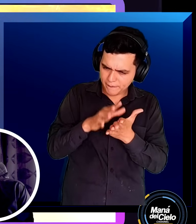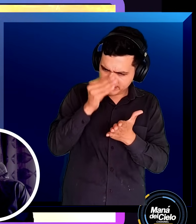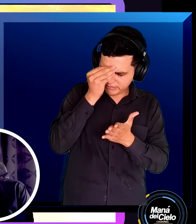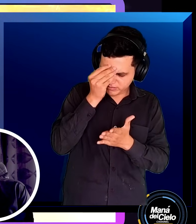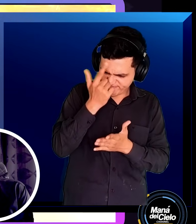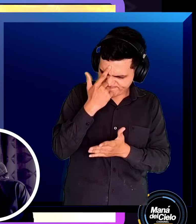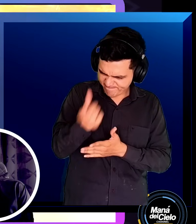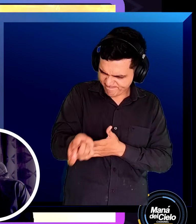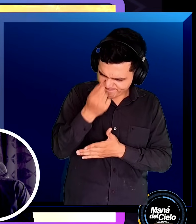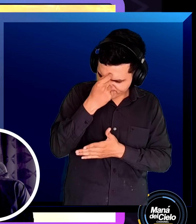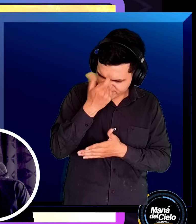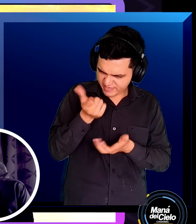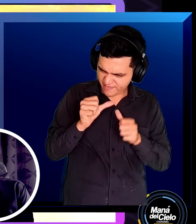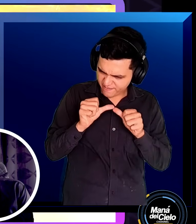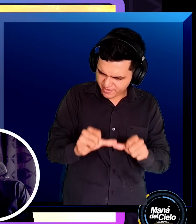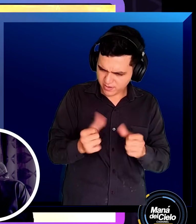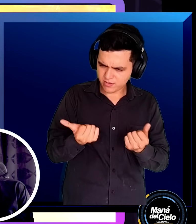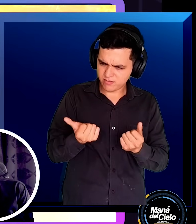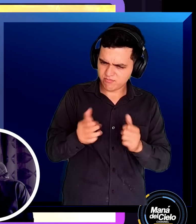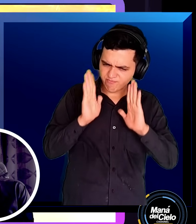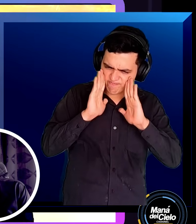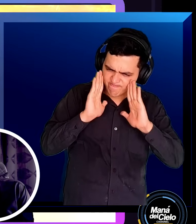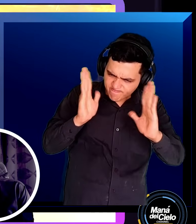que los años llegan.